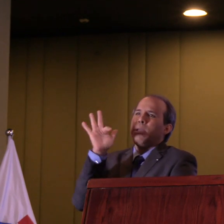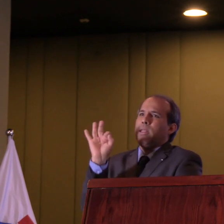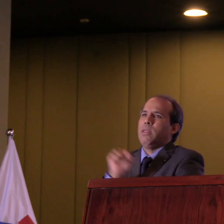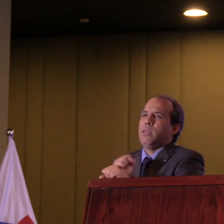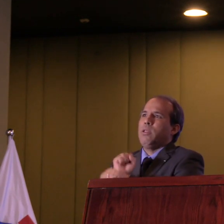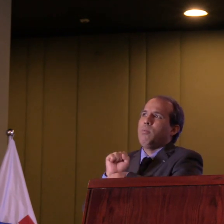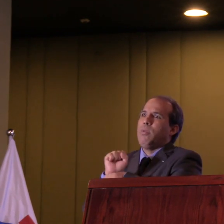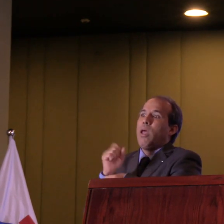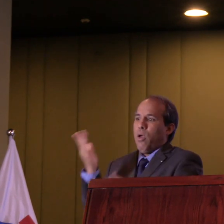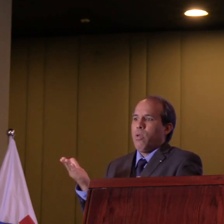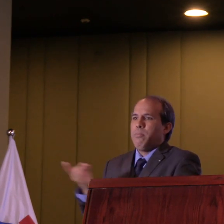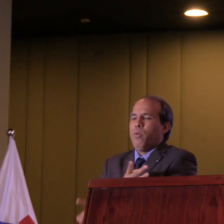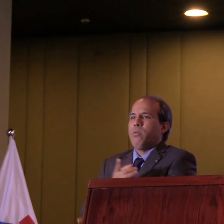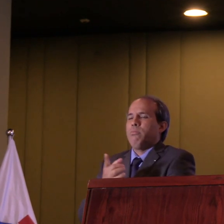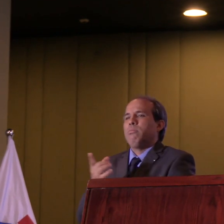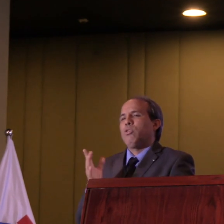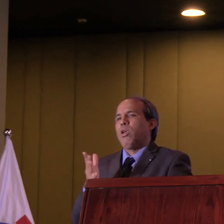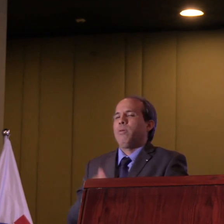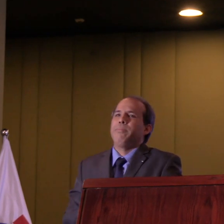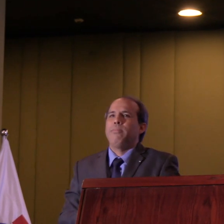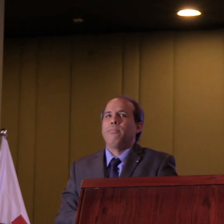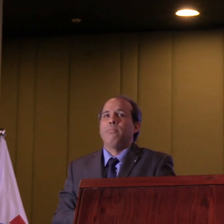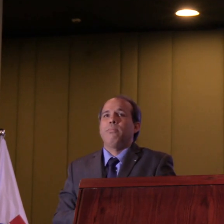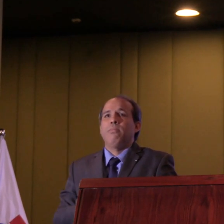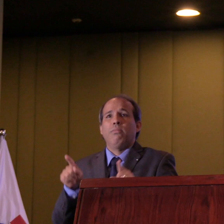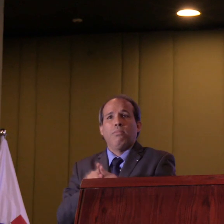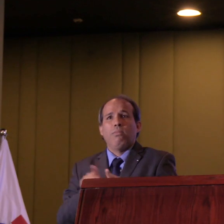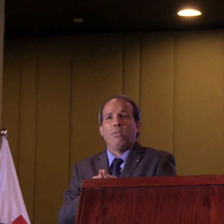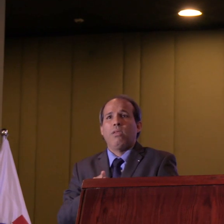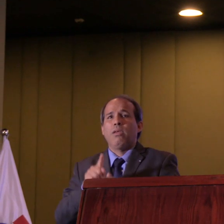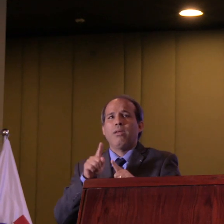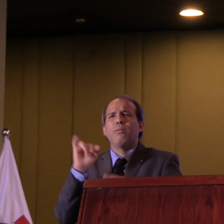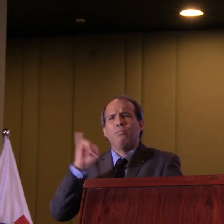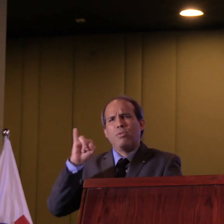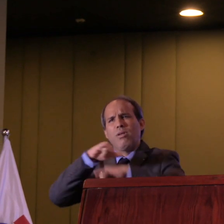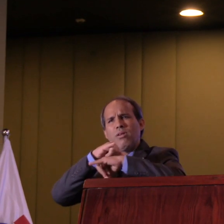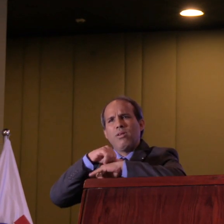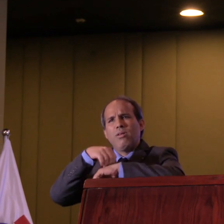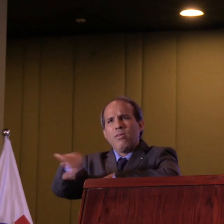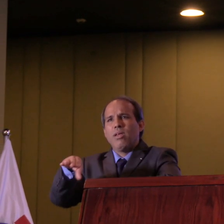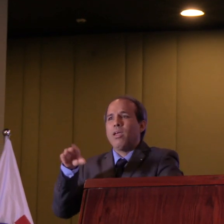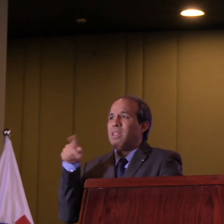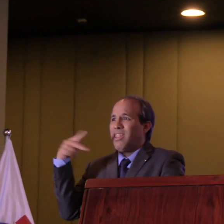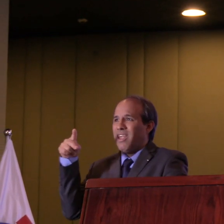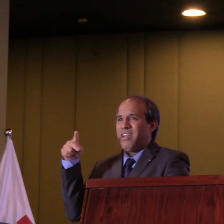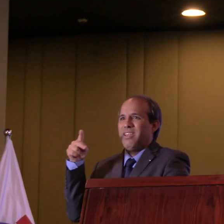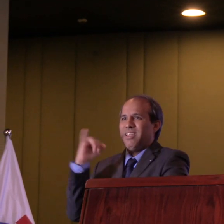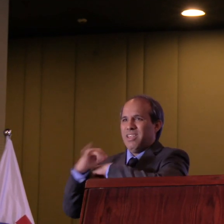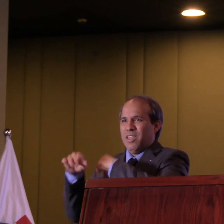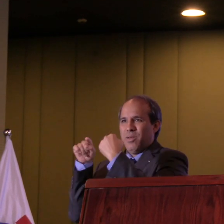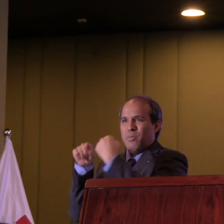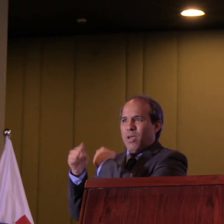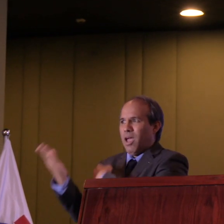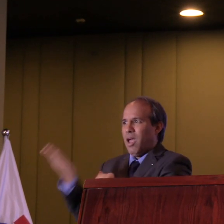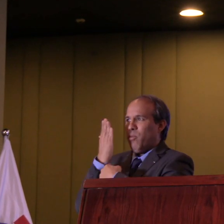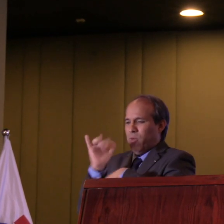anos. Não posso deixar de mencionar a contribuição de Itaipu para a